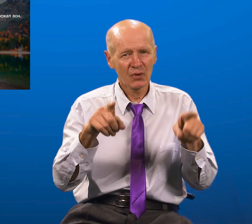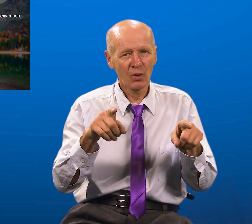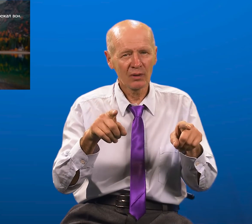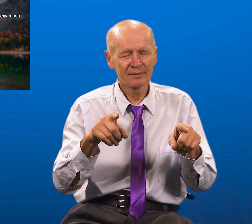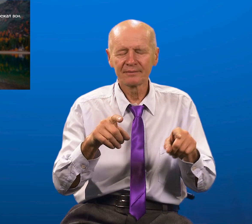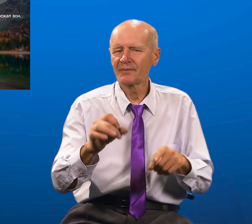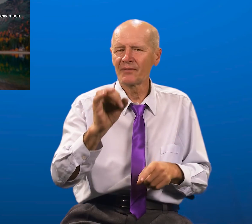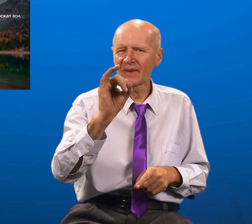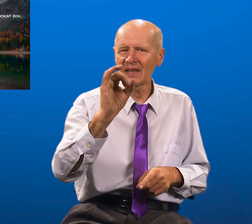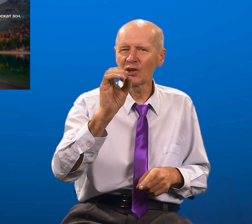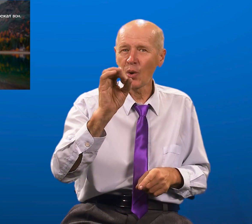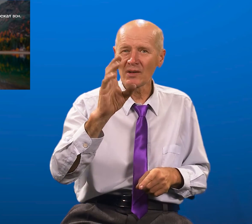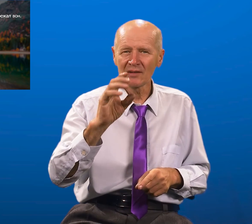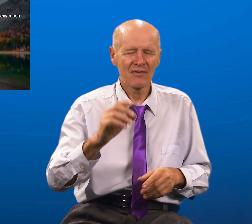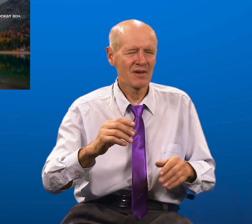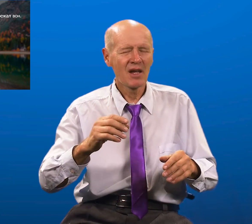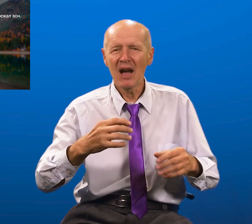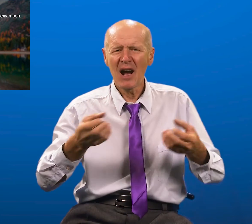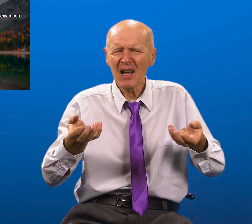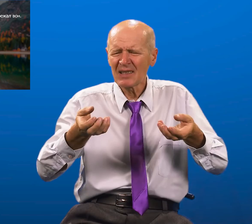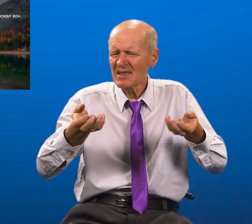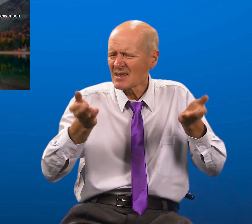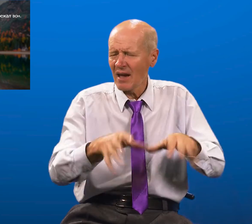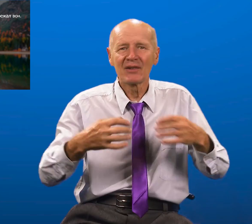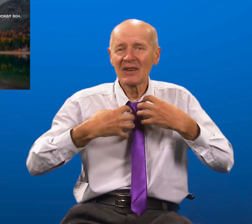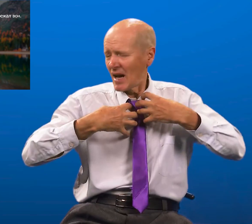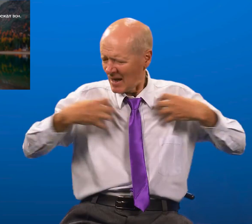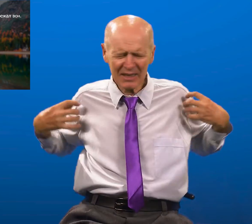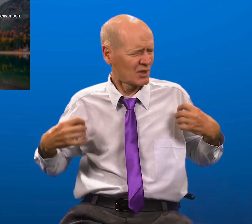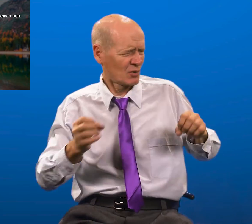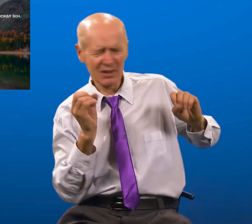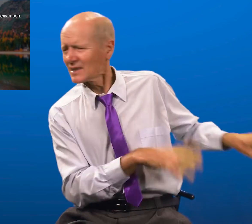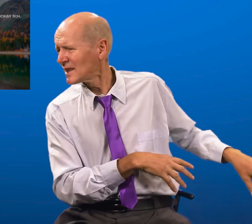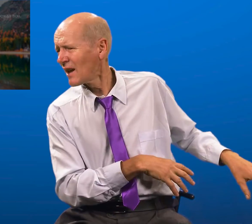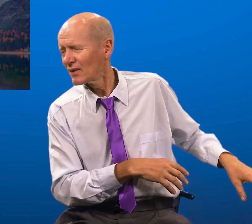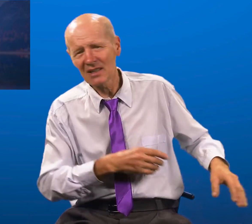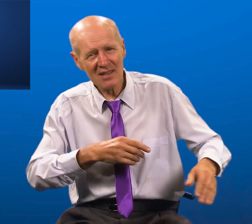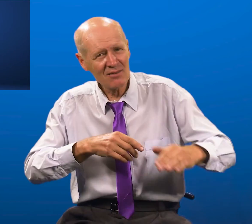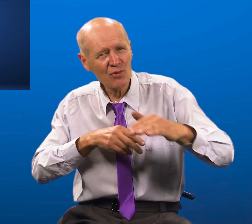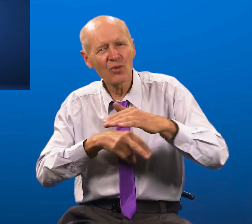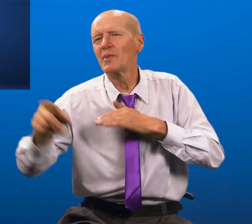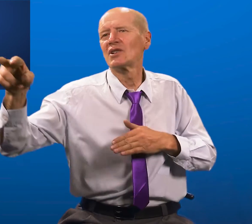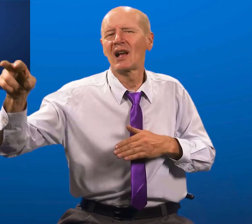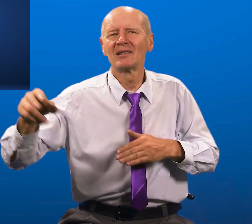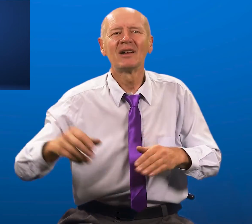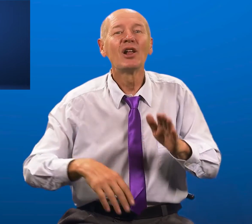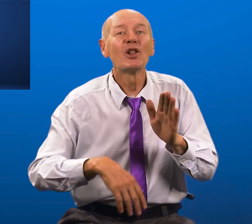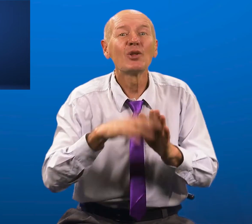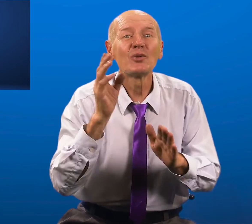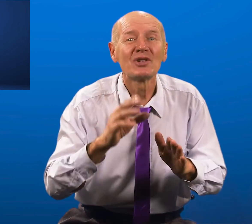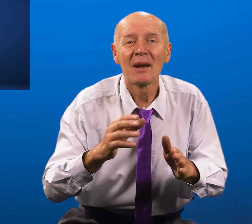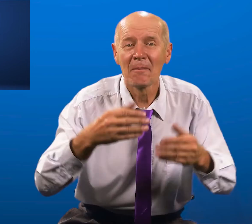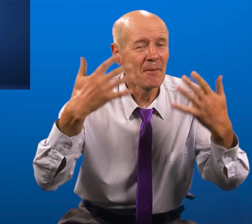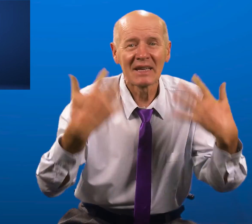оставив одежду свою в руках ее, побежал и выбежал он вон». Лучше